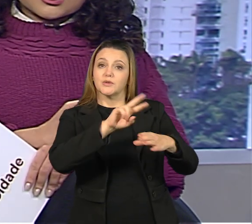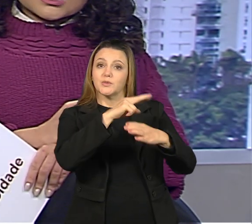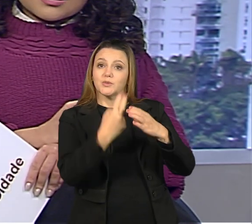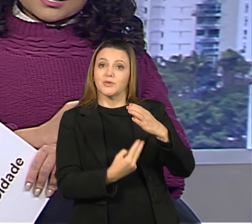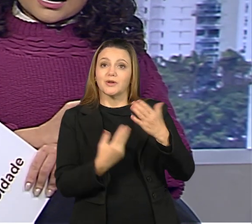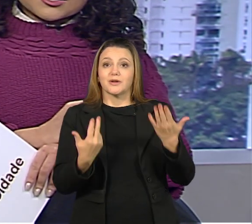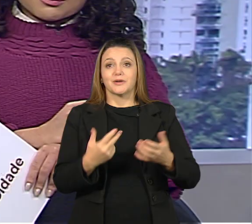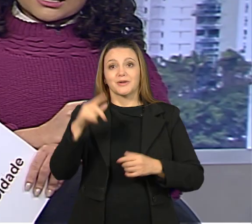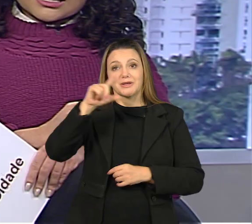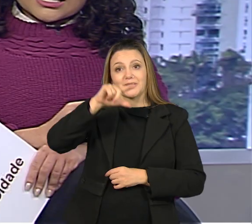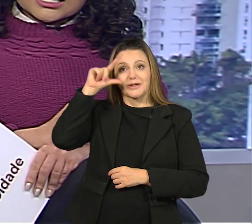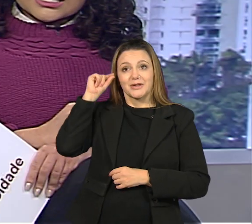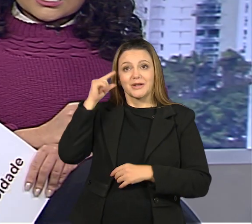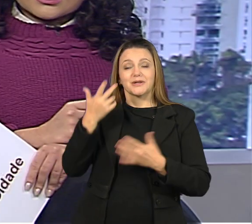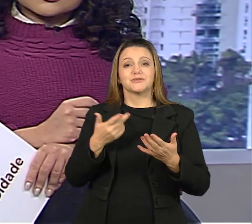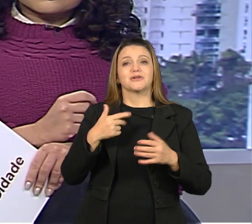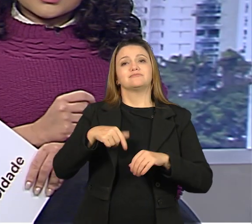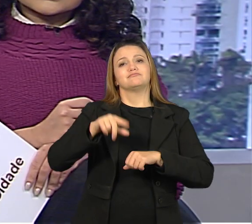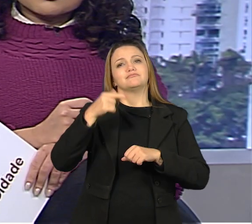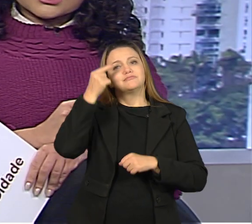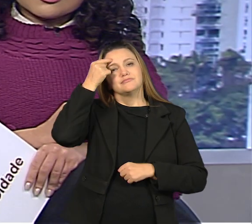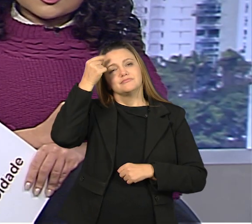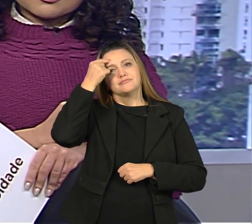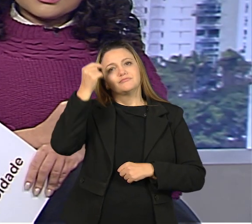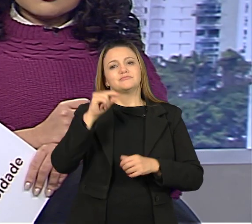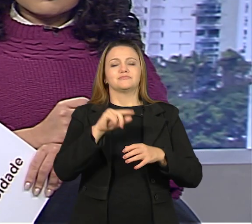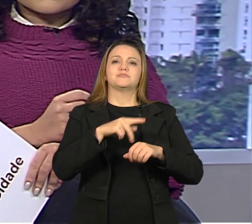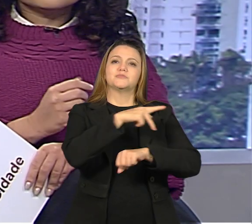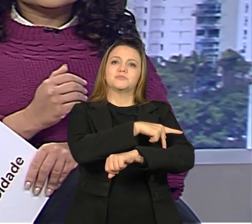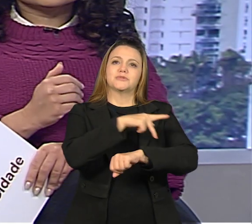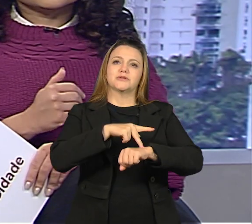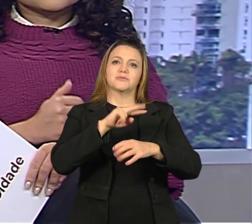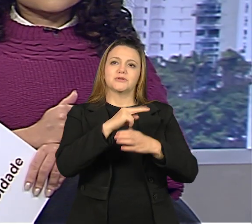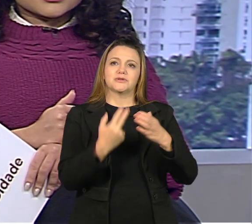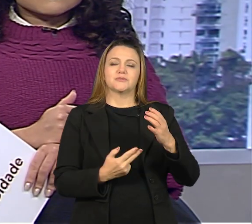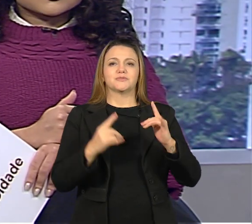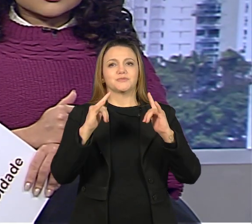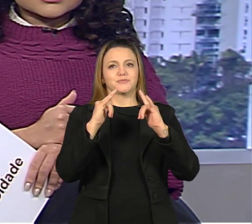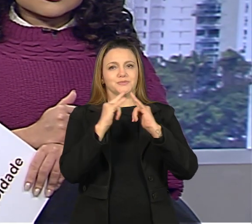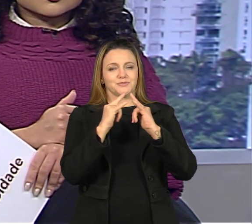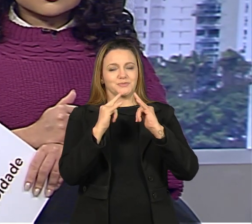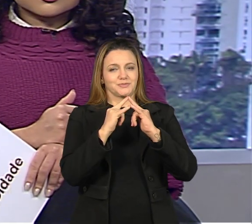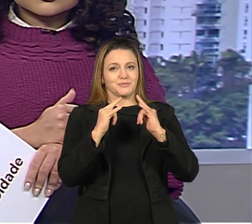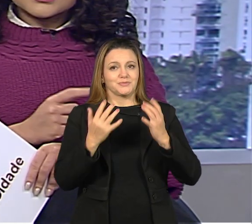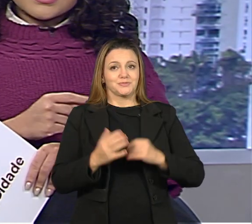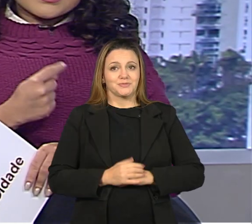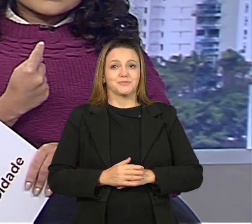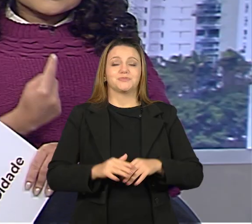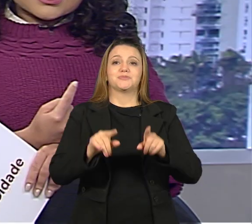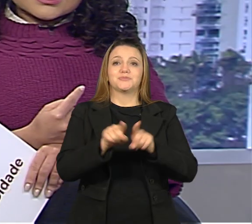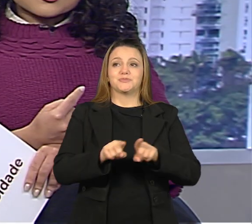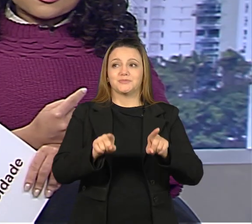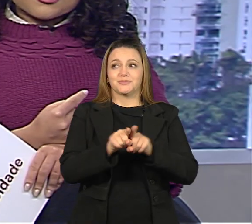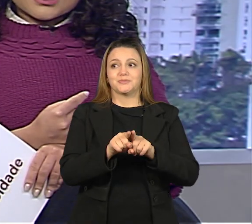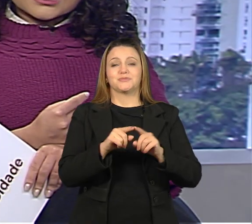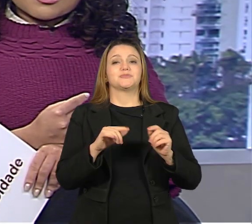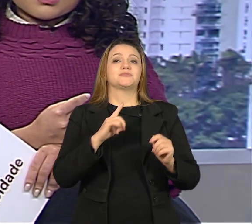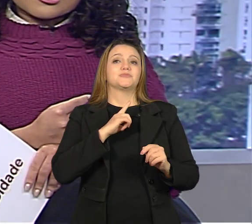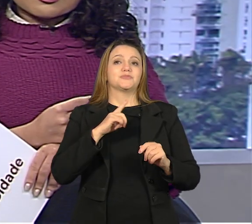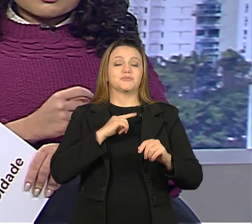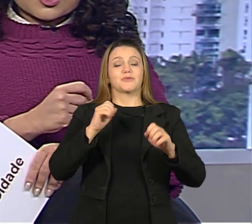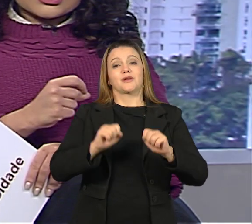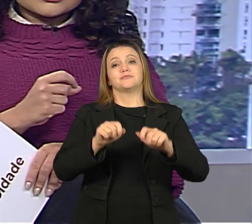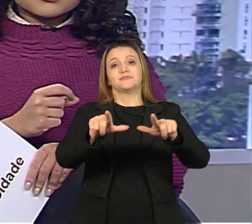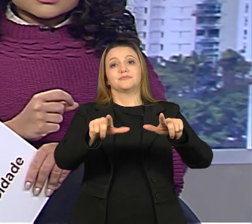gente recebe a Kátia Baliquian, que é graduada em Pedagogia Bilíngue pelo Instituto Nacional de Educação de Surdos, além de ser certificada